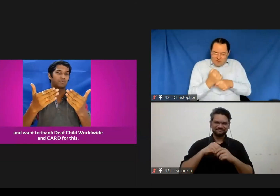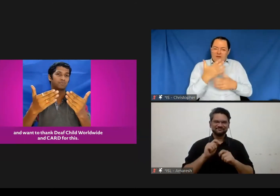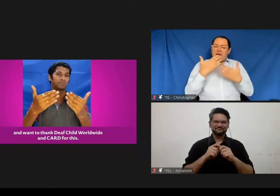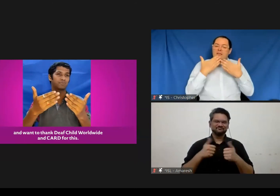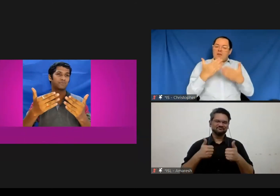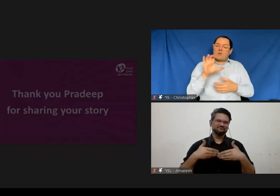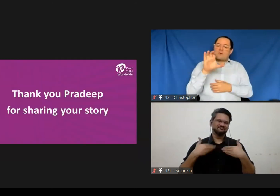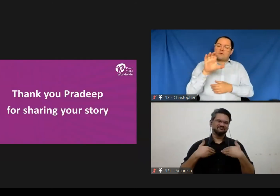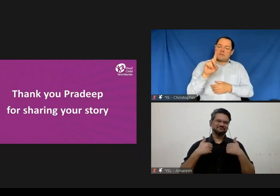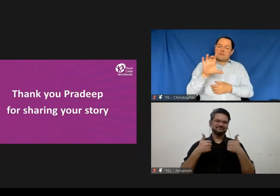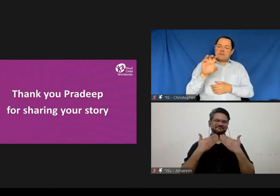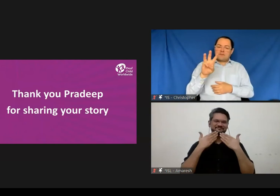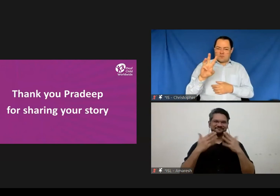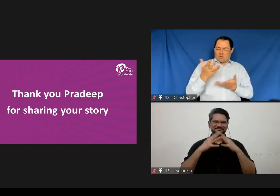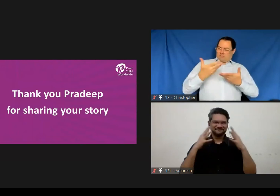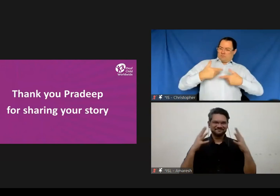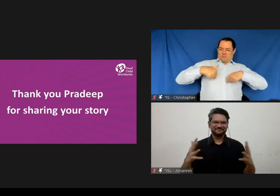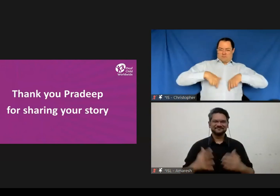धन्यवाद जनाउछि